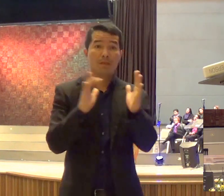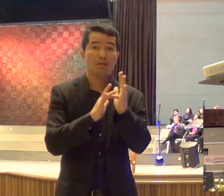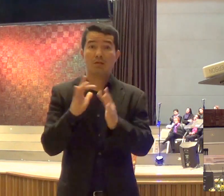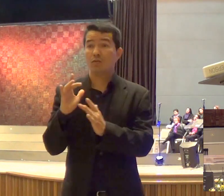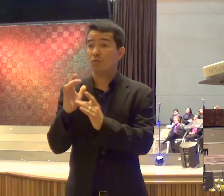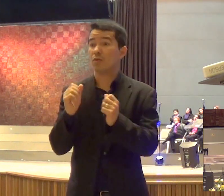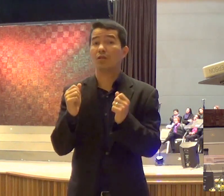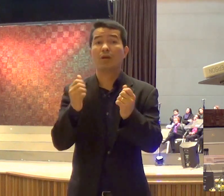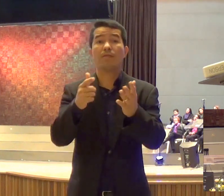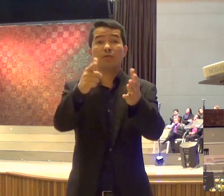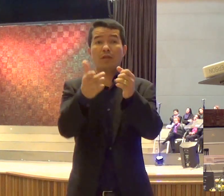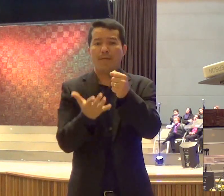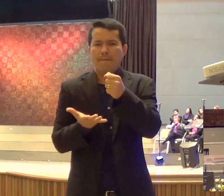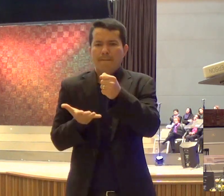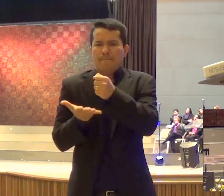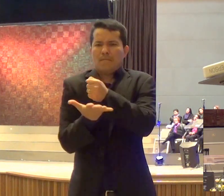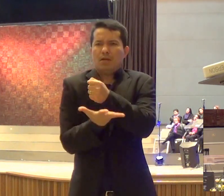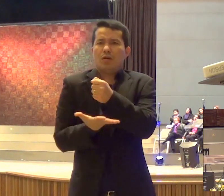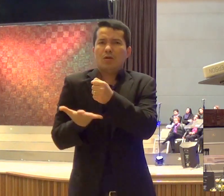firme